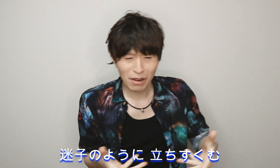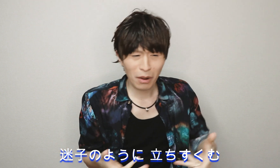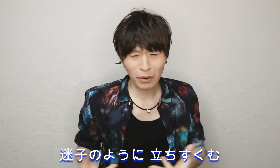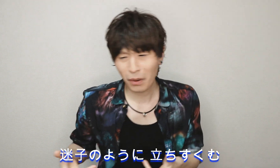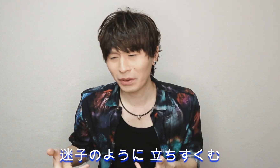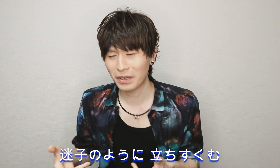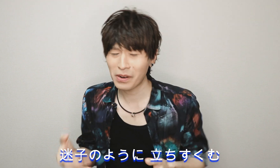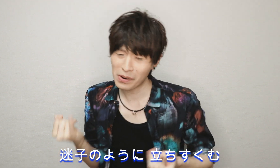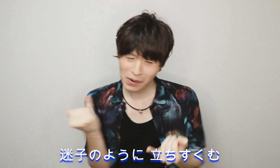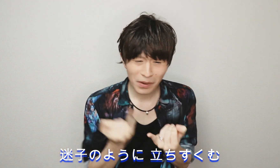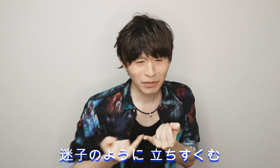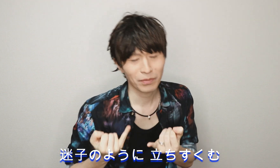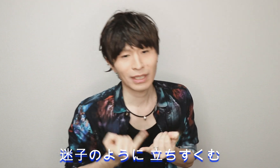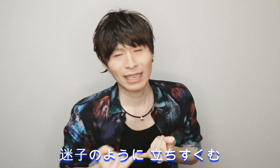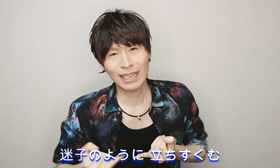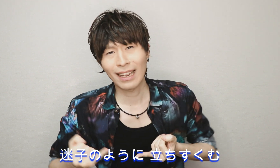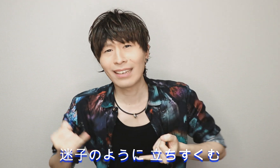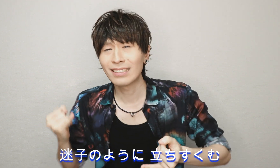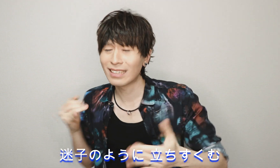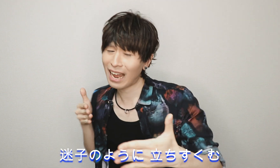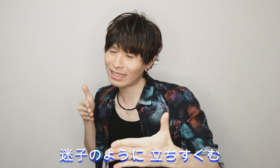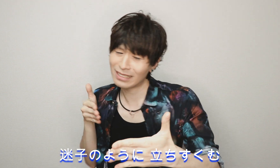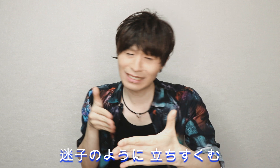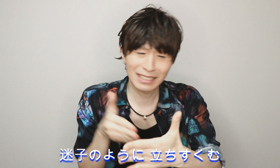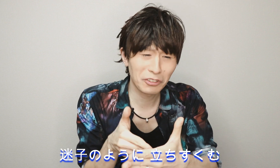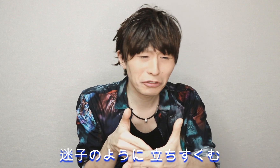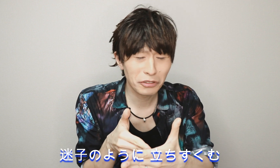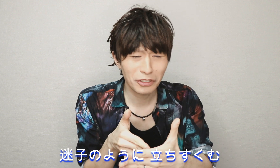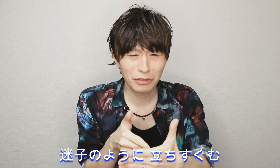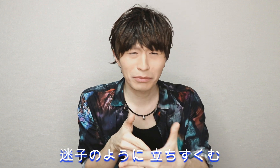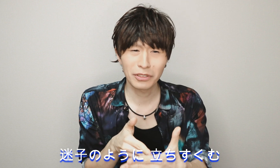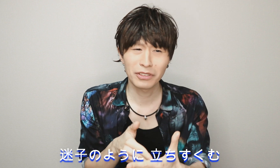のように立ちすくむ